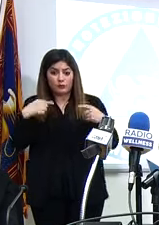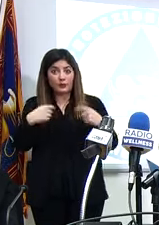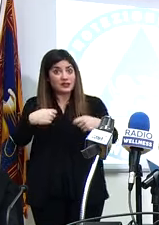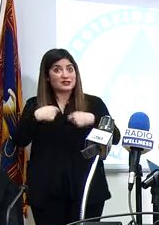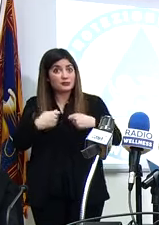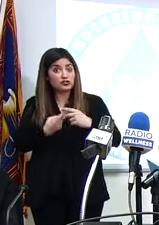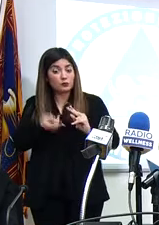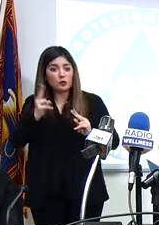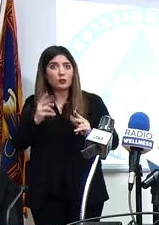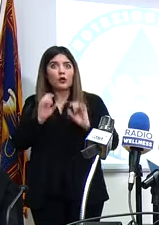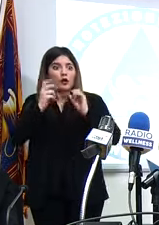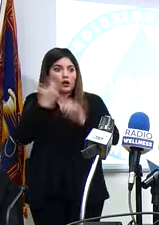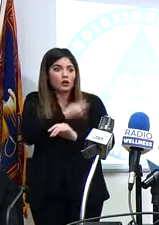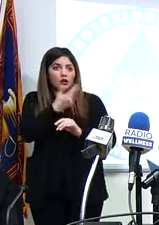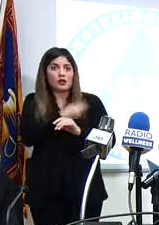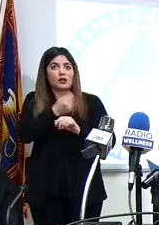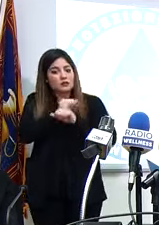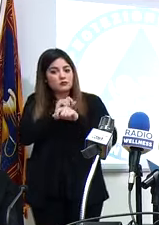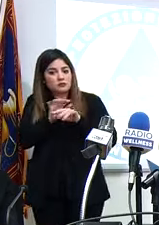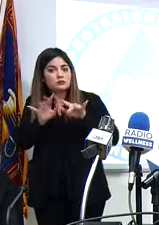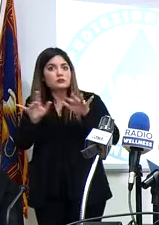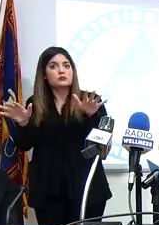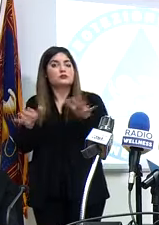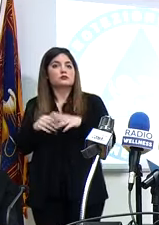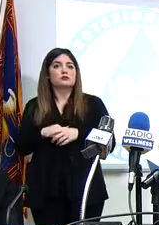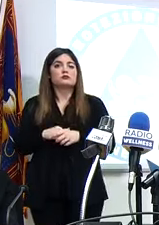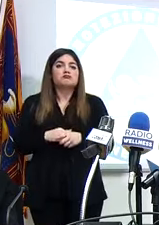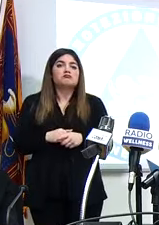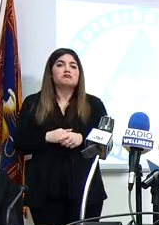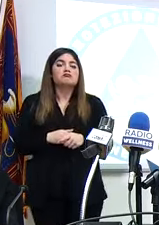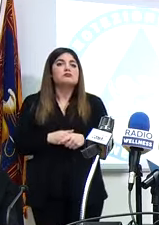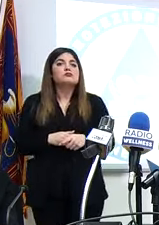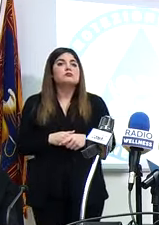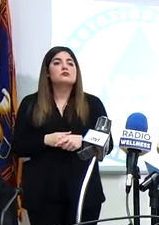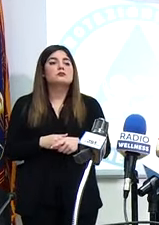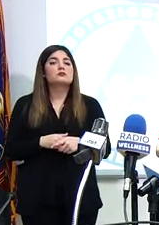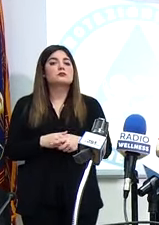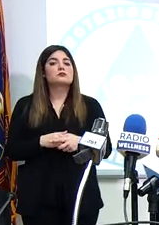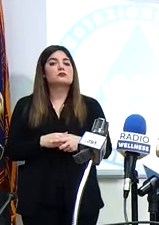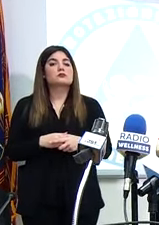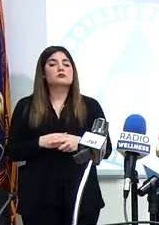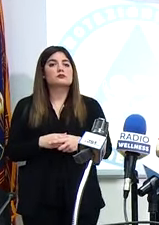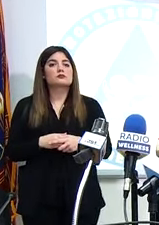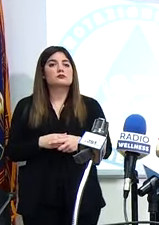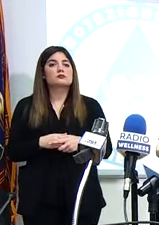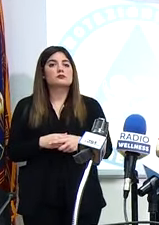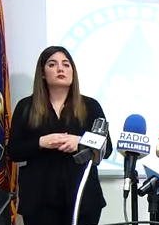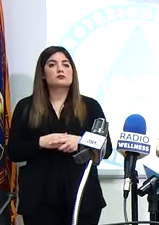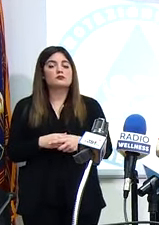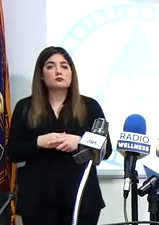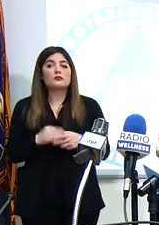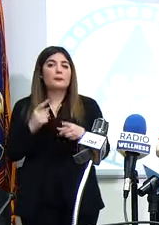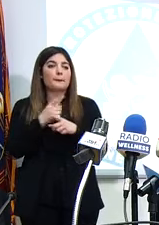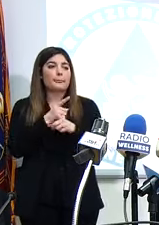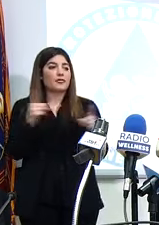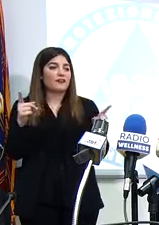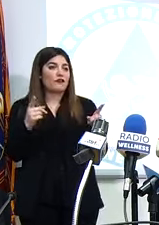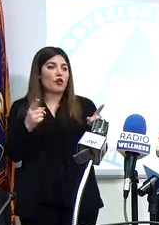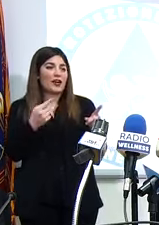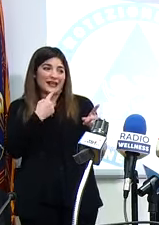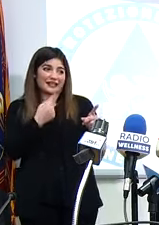insomma, io non trovo razionale. Ecco, come, se mi permetta, ma visto che mi vuol tirare, avete citato Galli e